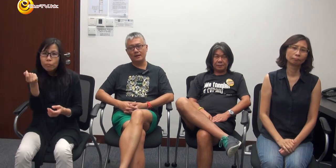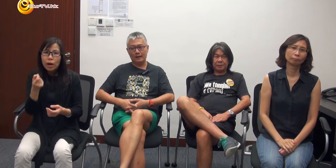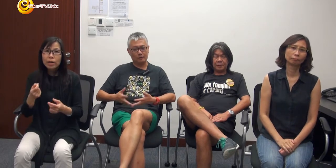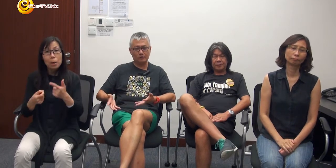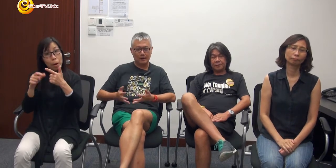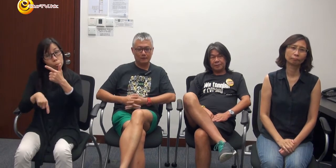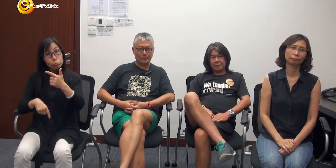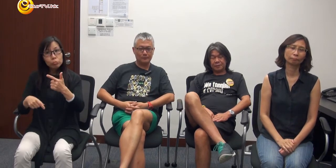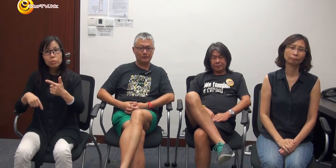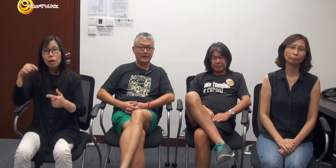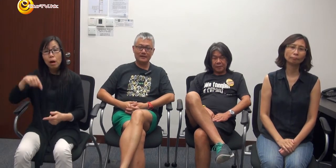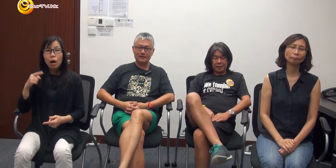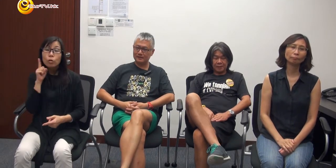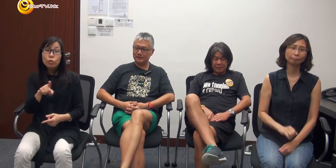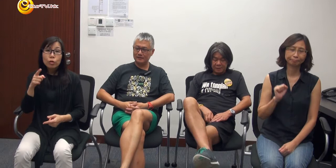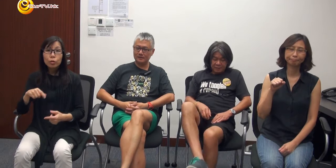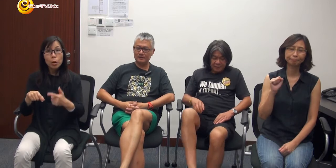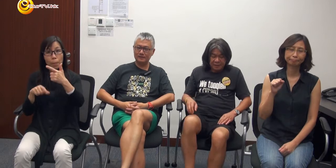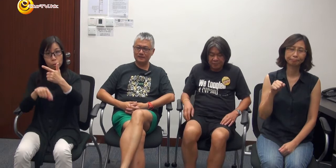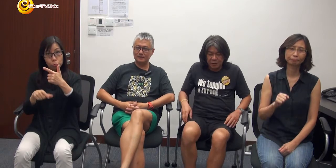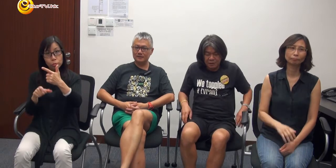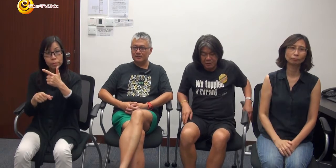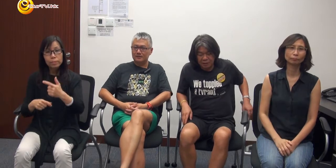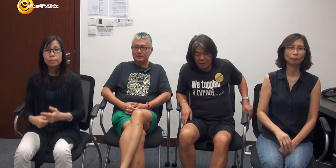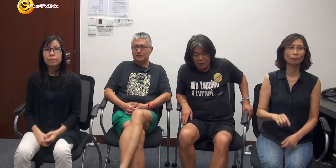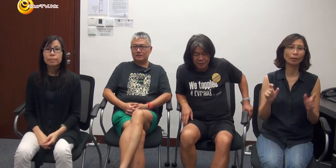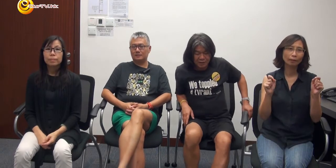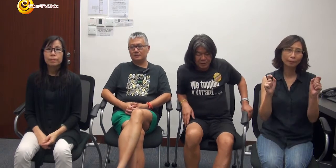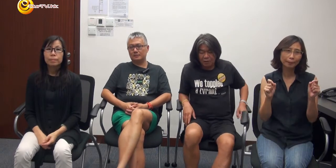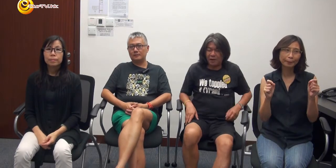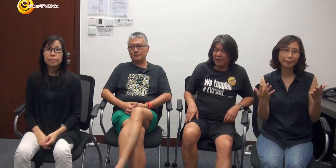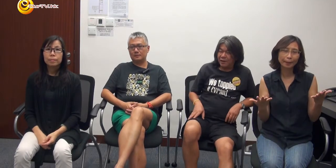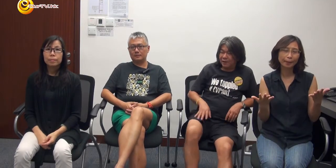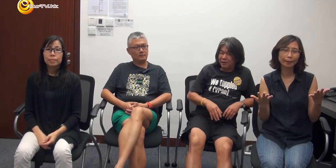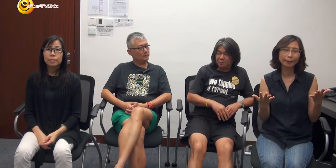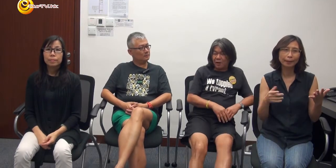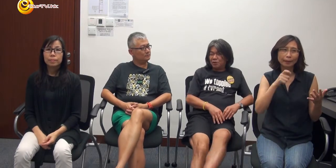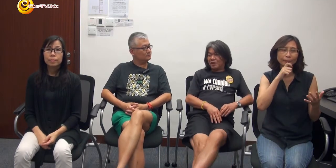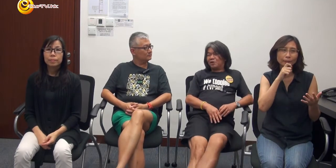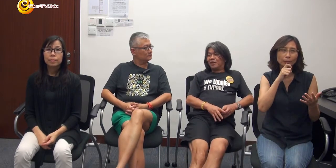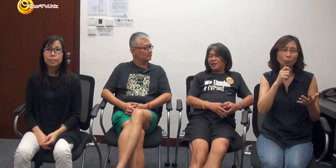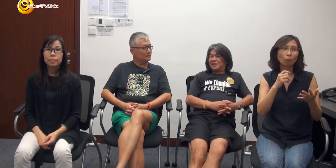下個月下個禮拜都八月啦。 係，咁即係個意思就係話，有可能係八九月解決啦呢件事。